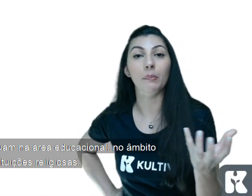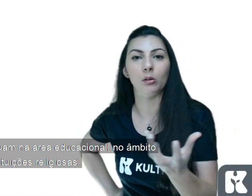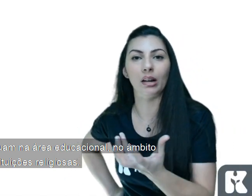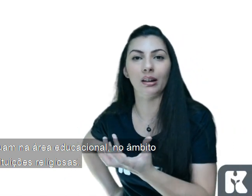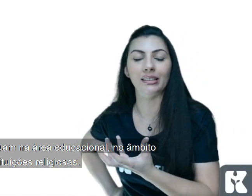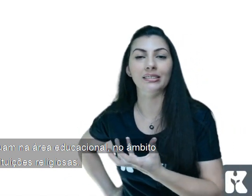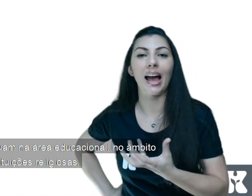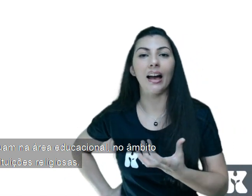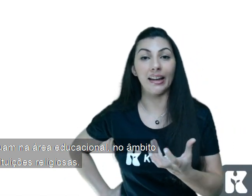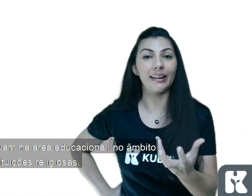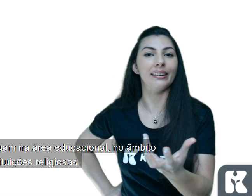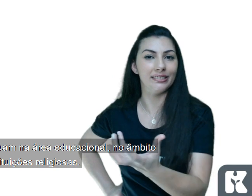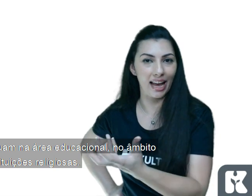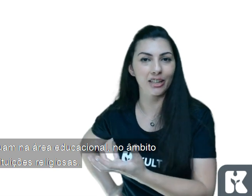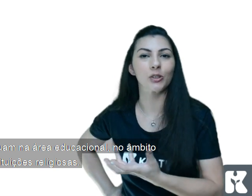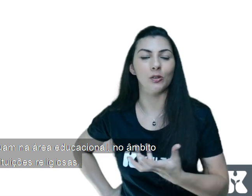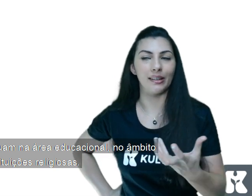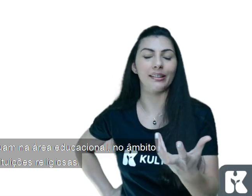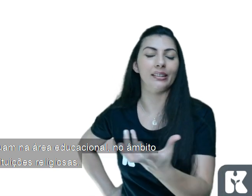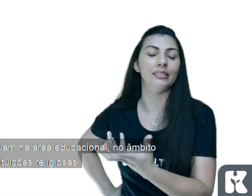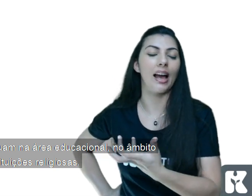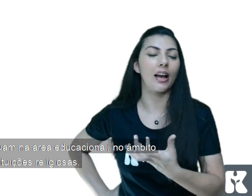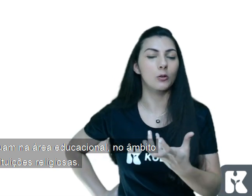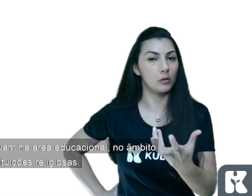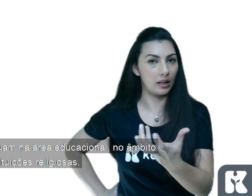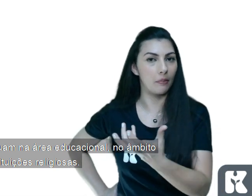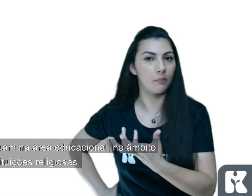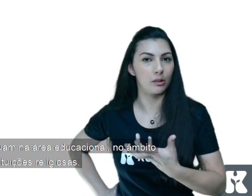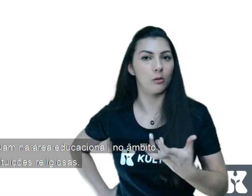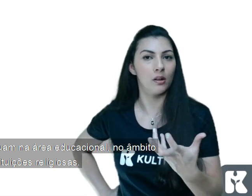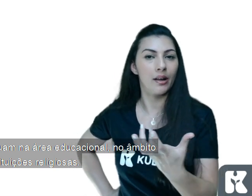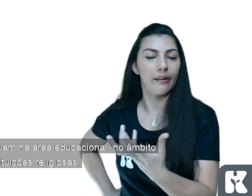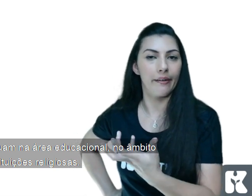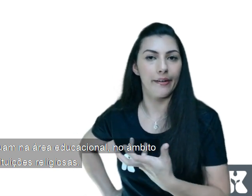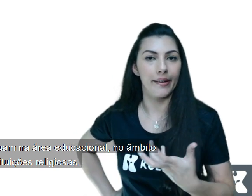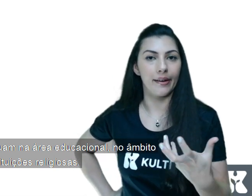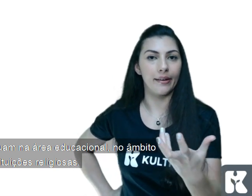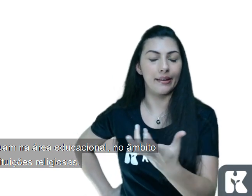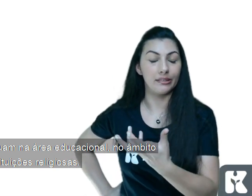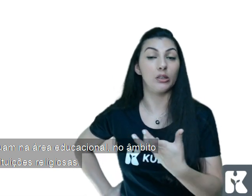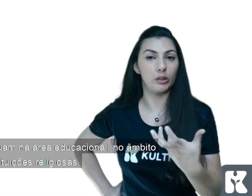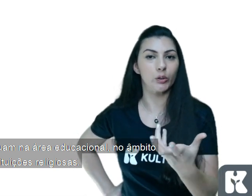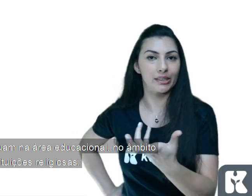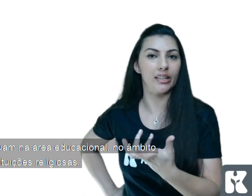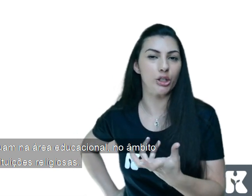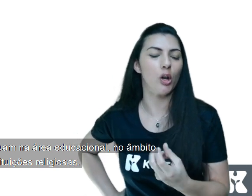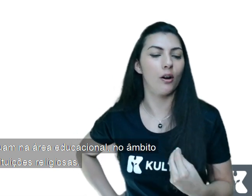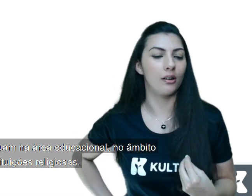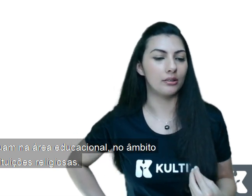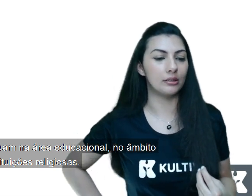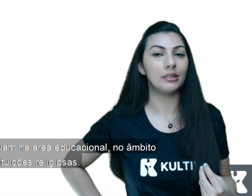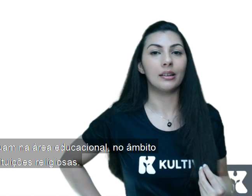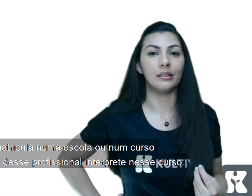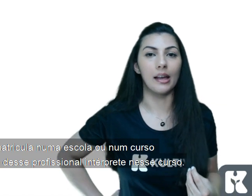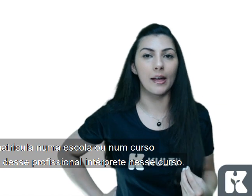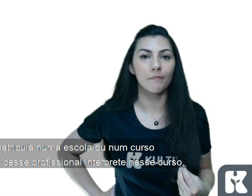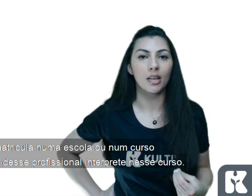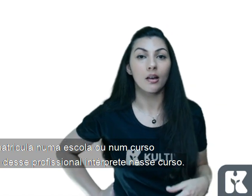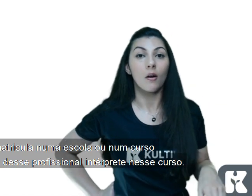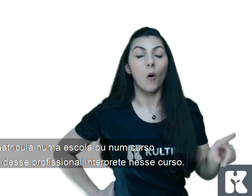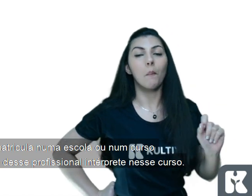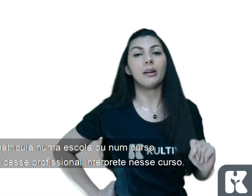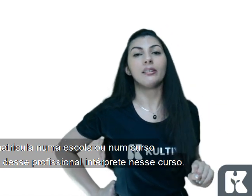no âmbito eclesiástico, né? Âmbito instituições religiosas,